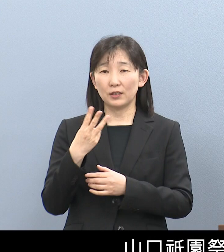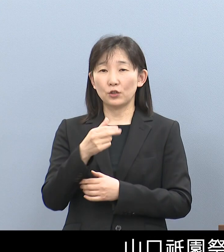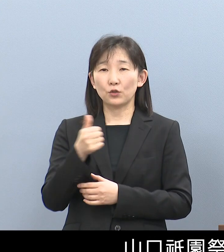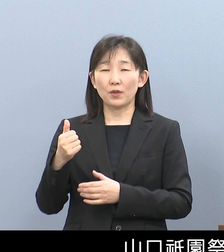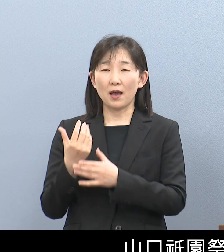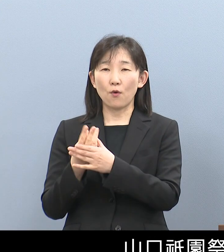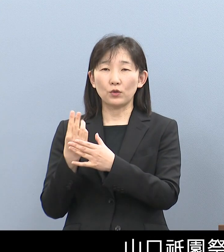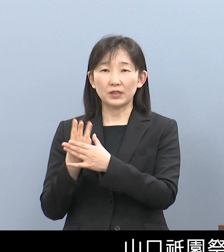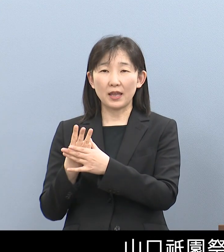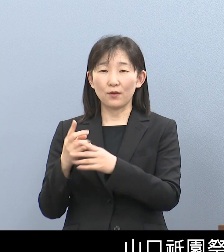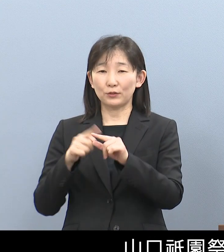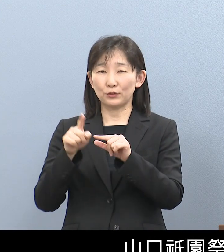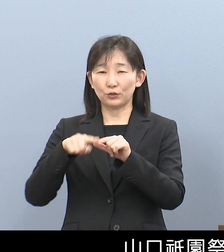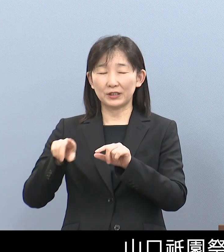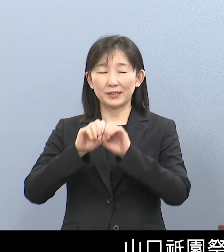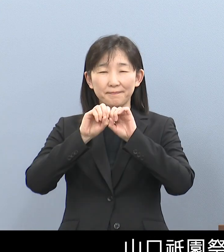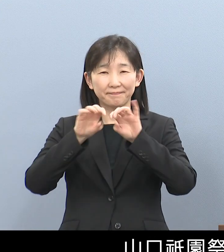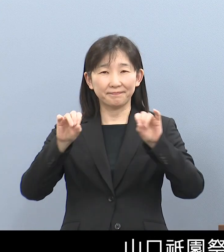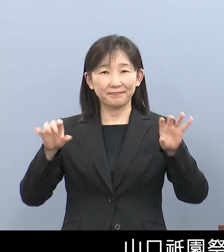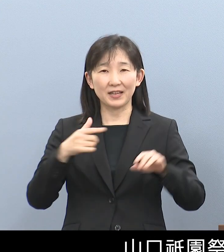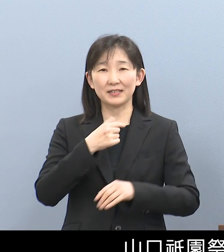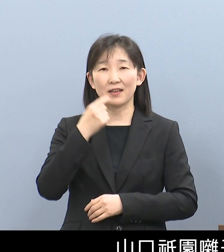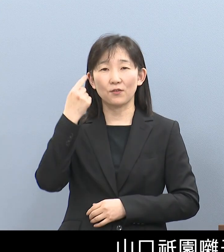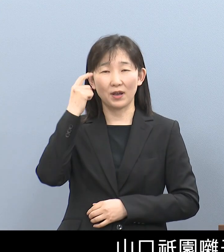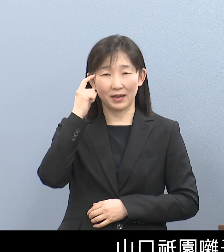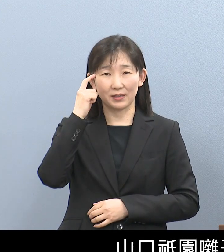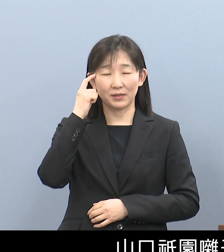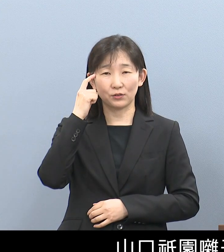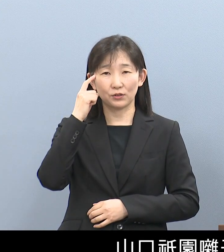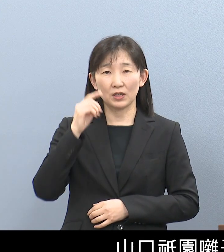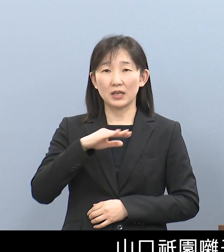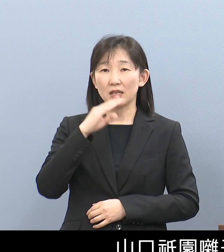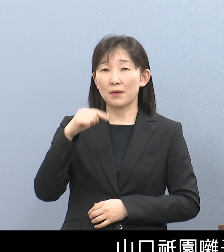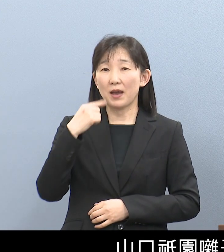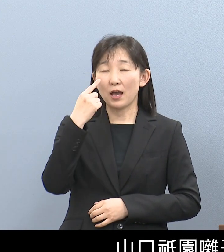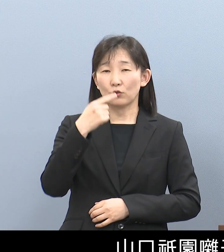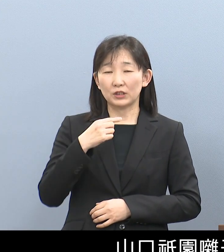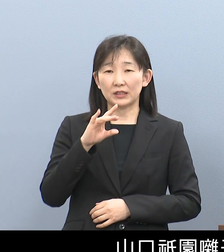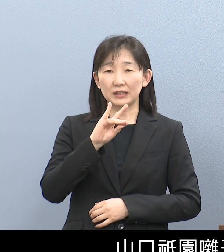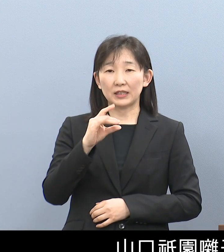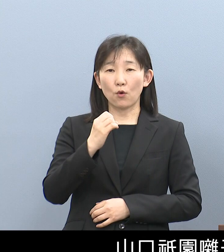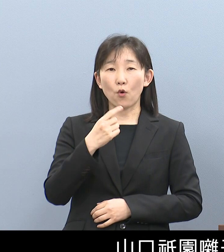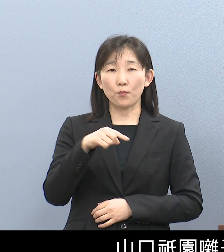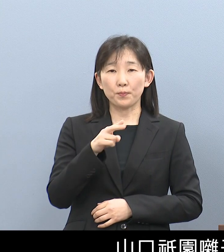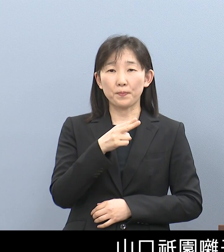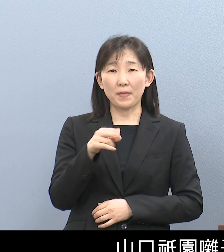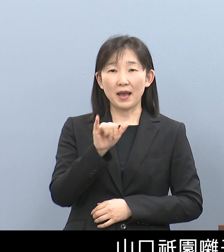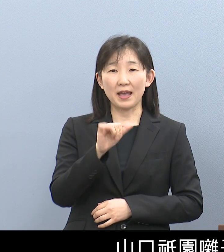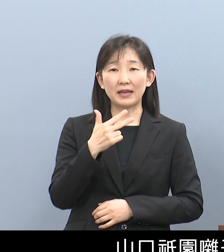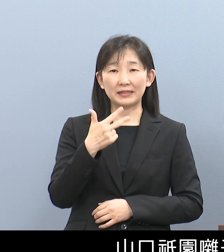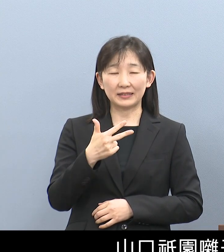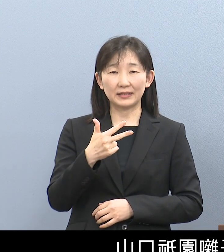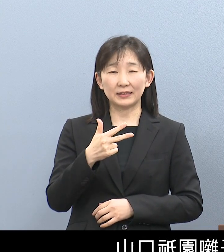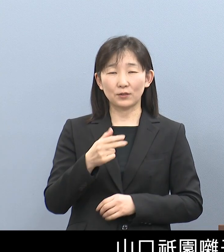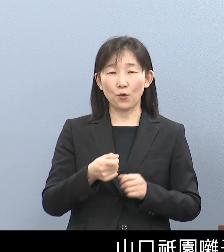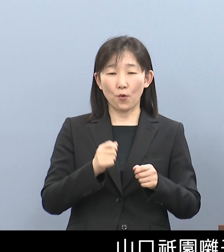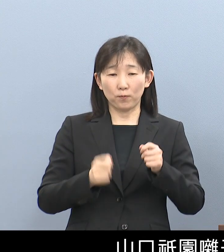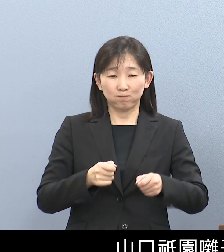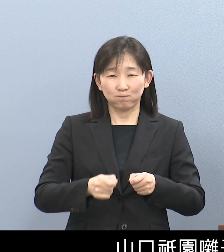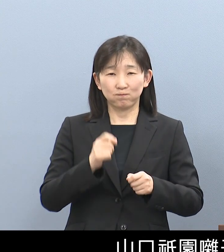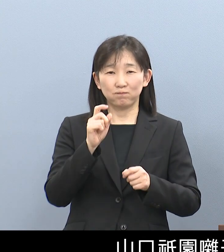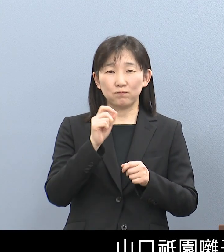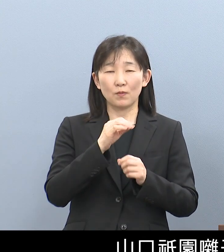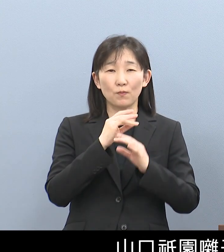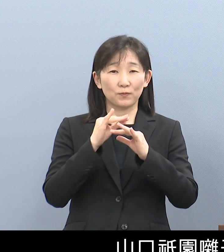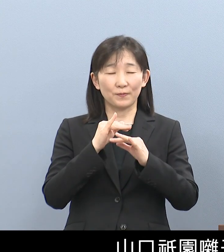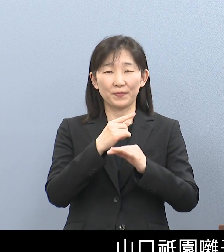発信いたしたいと考えておりまして山口祇園林保存会の10名の奏者によるお